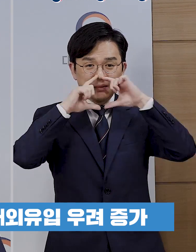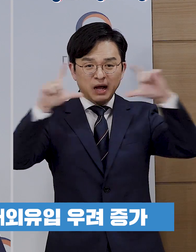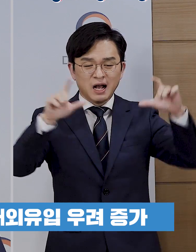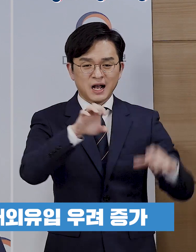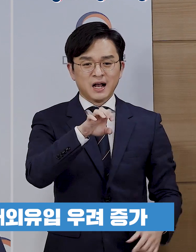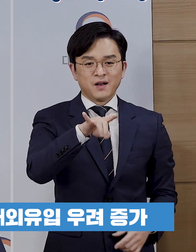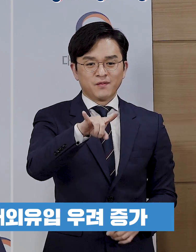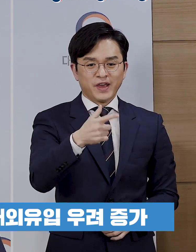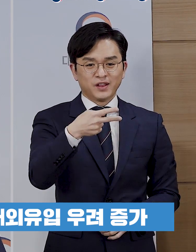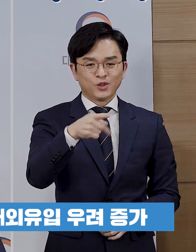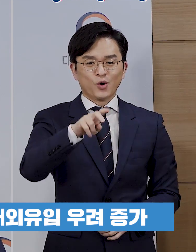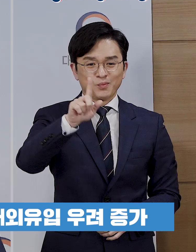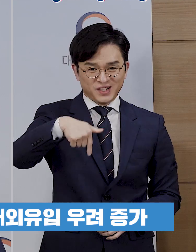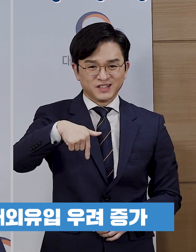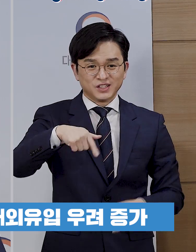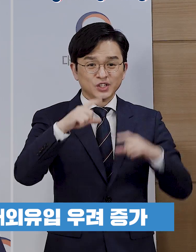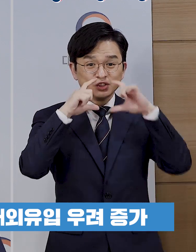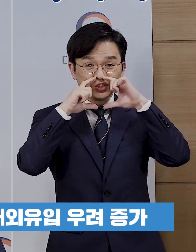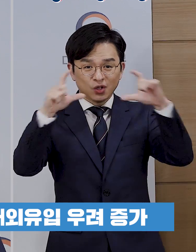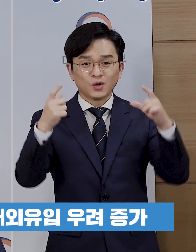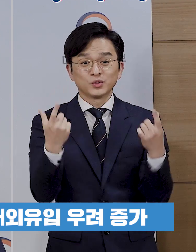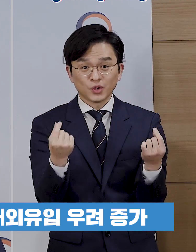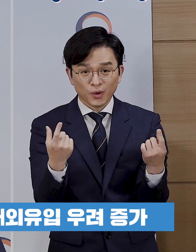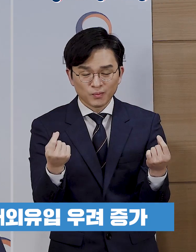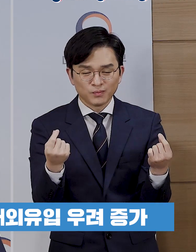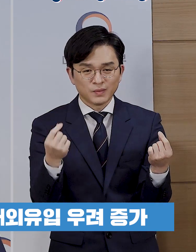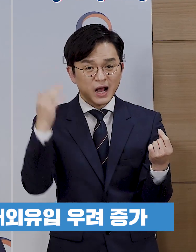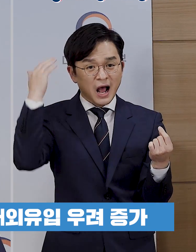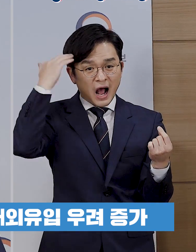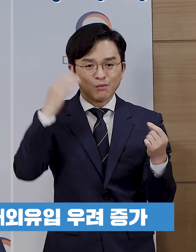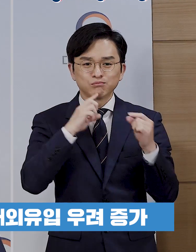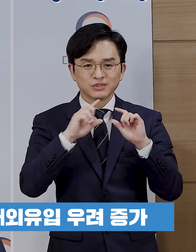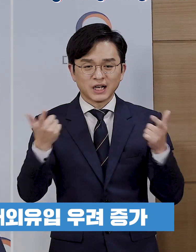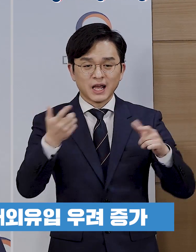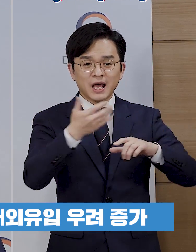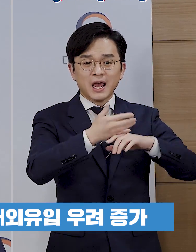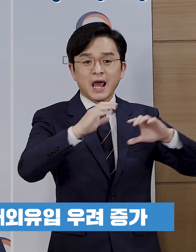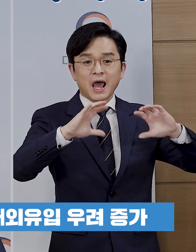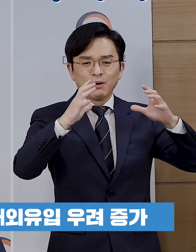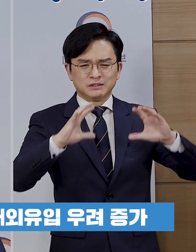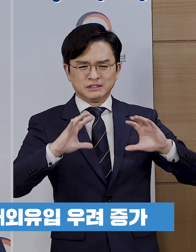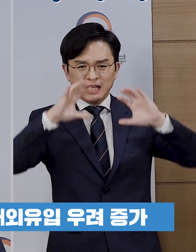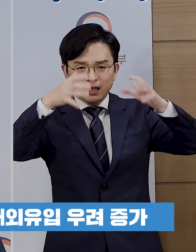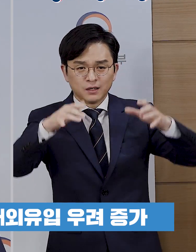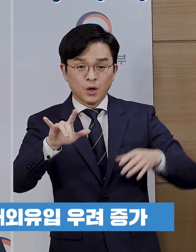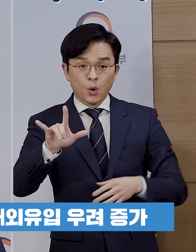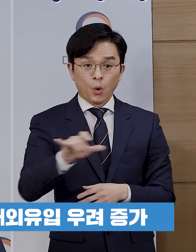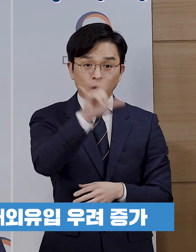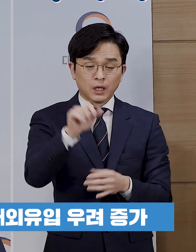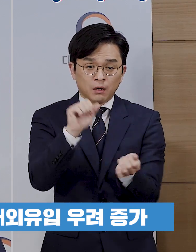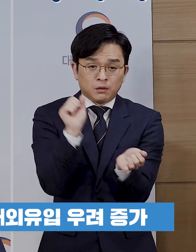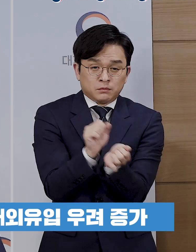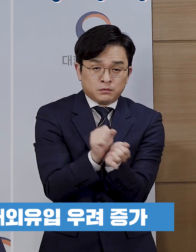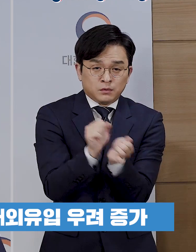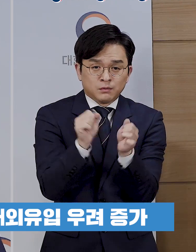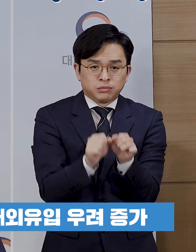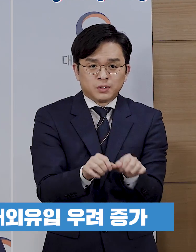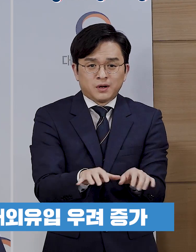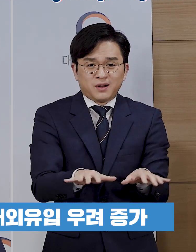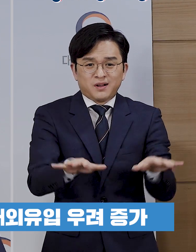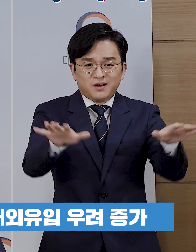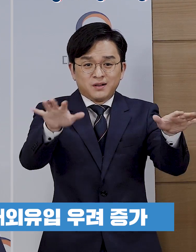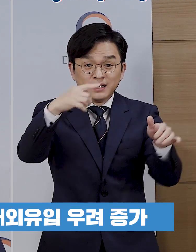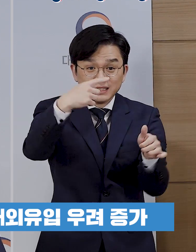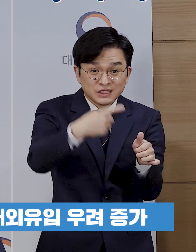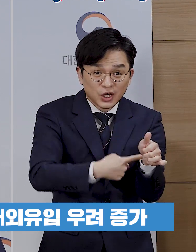세계보건기구가 세계적 대유행을 선언한 것에서도 알 수 있듯이 외국의 주요 국가에서도 코로나19가